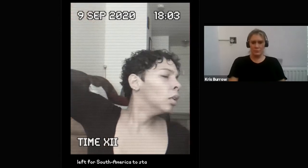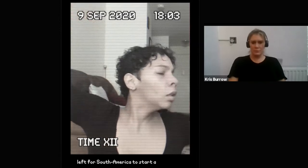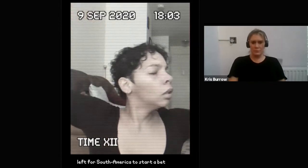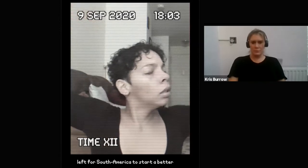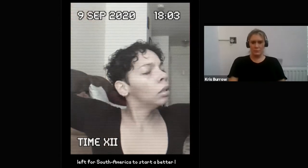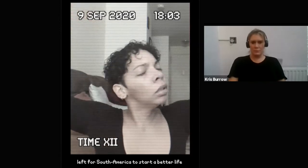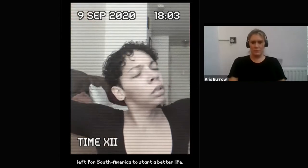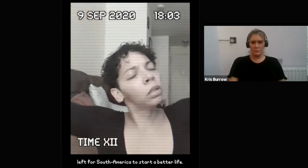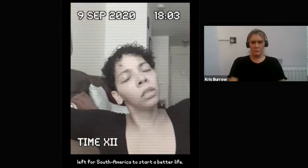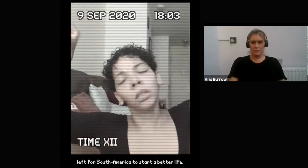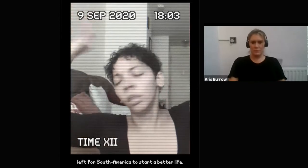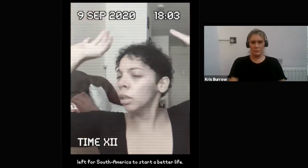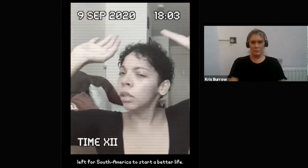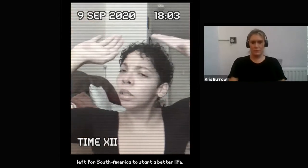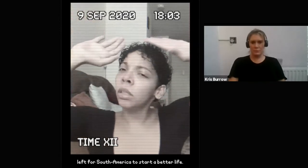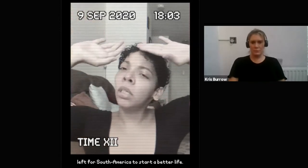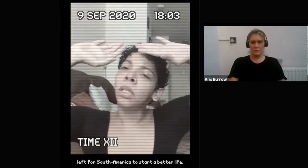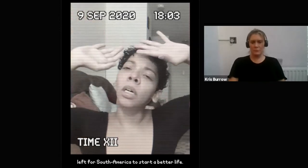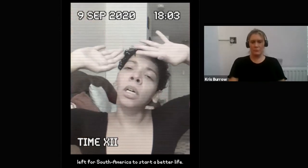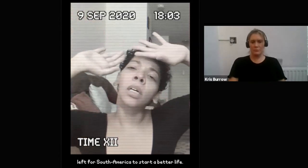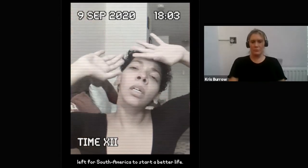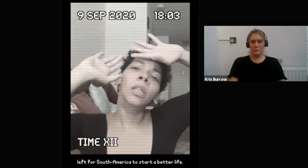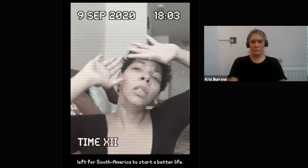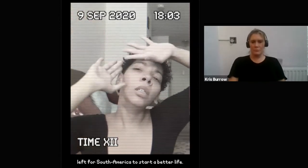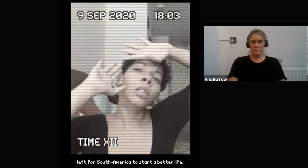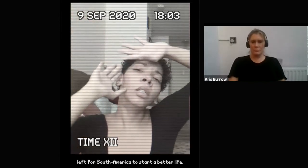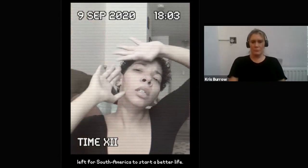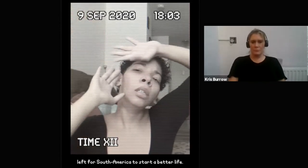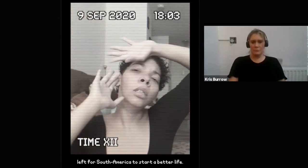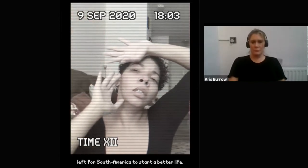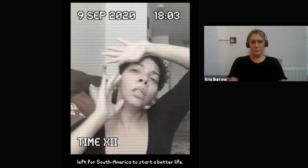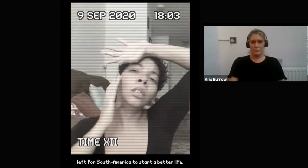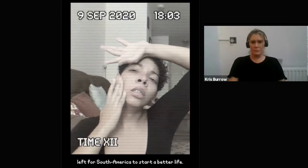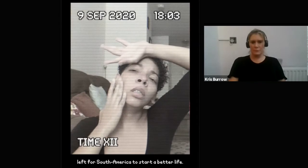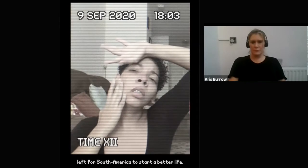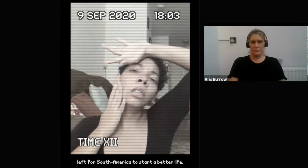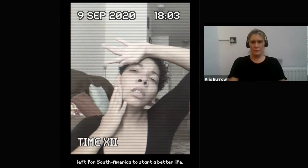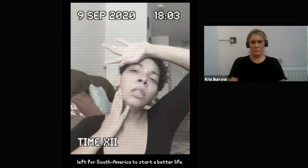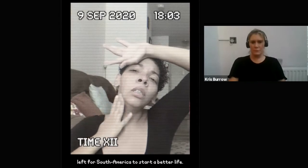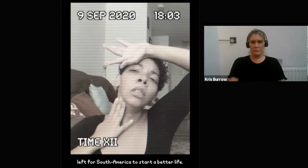a Sudamérica para empezar una vida mejor.